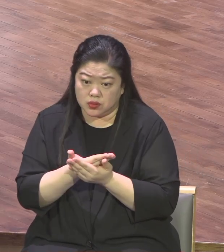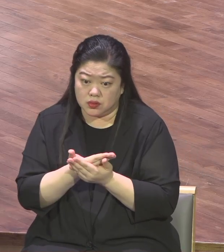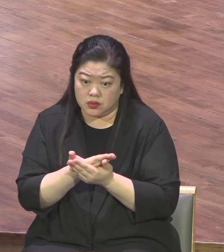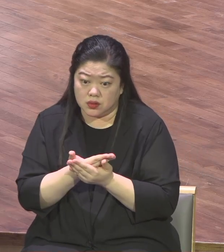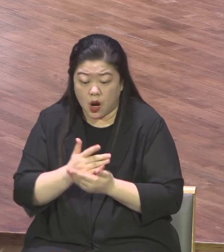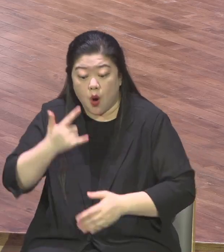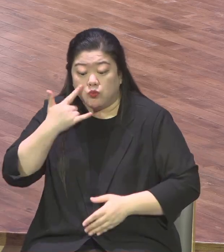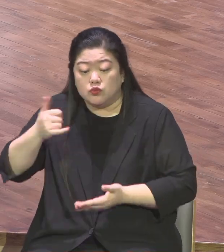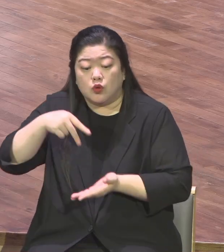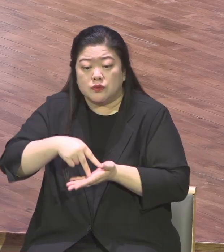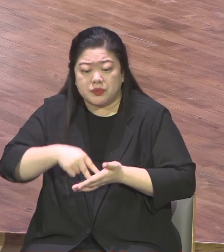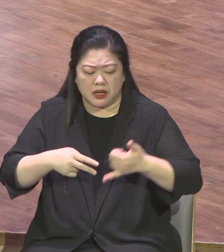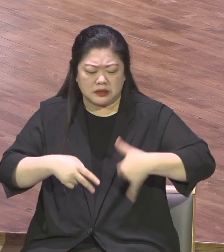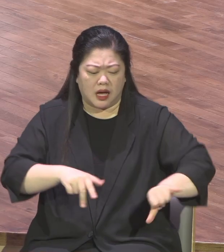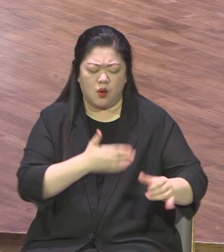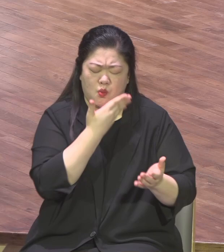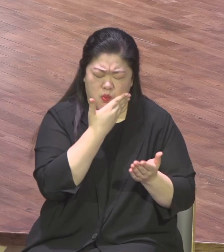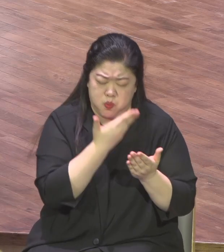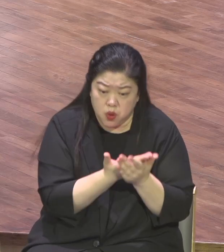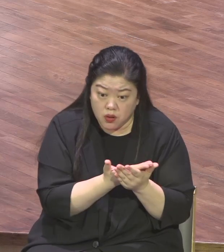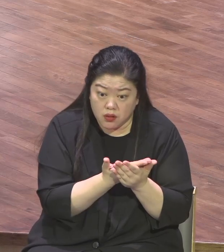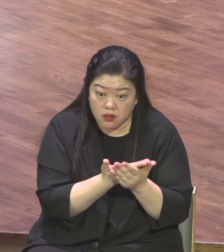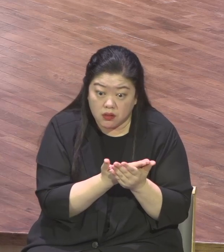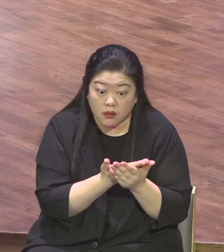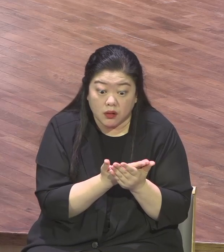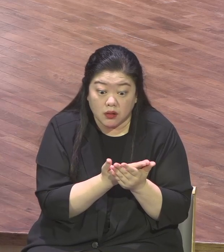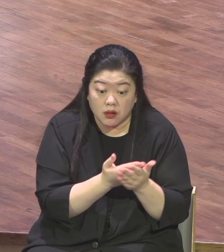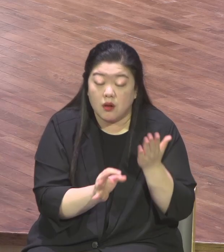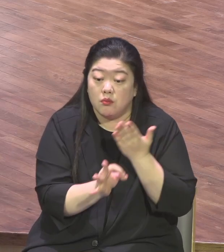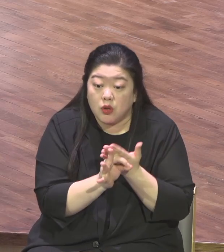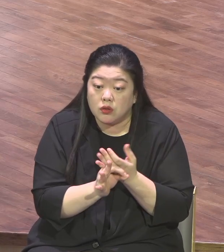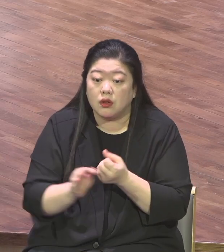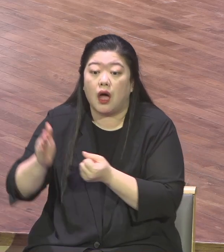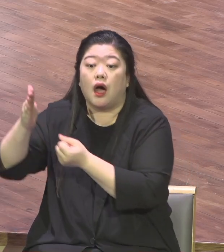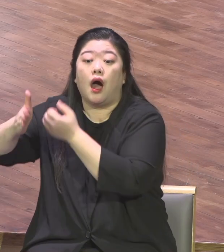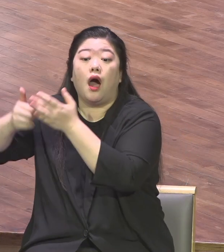우리. 하나님의 가장 소중한 재산이 나라고.